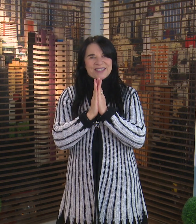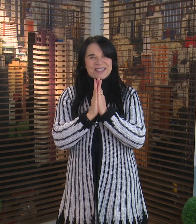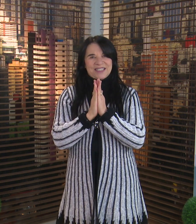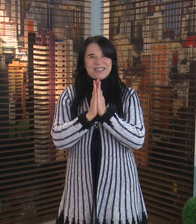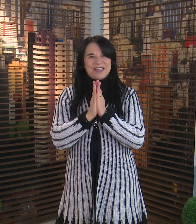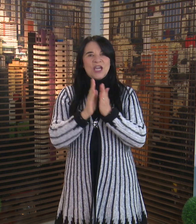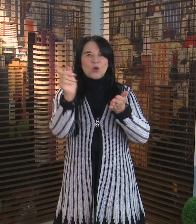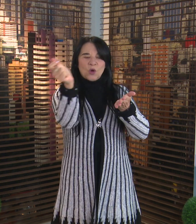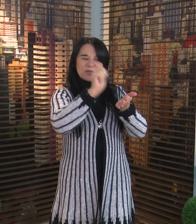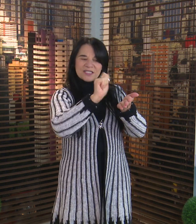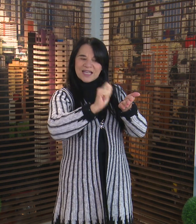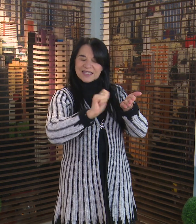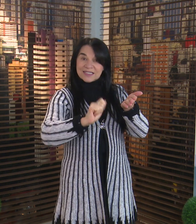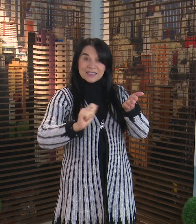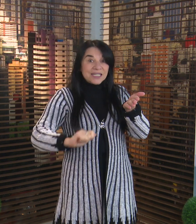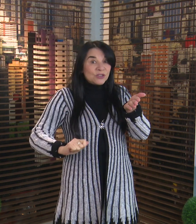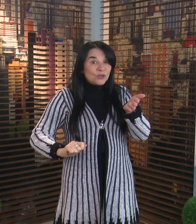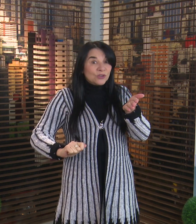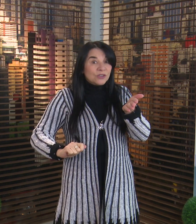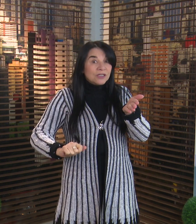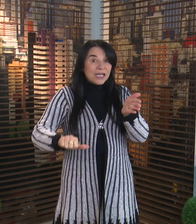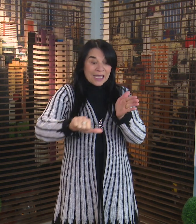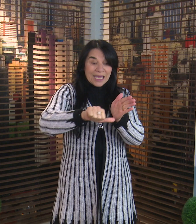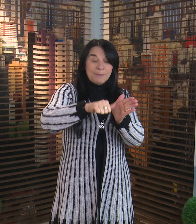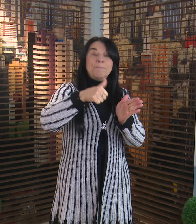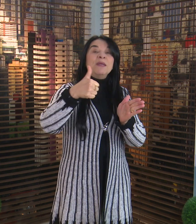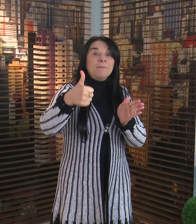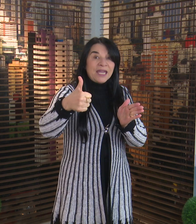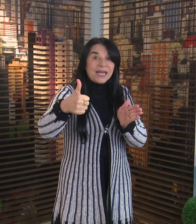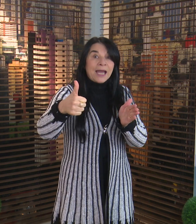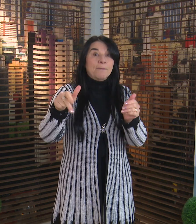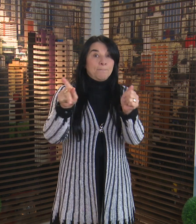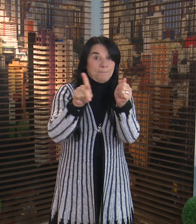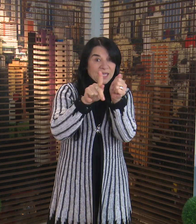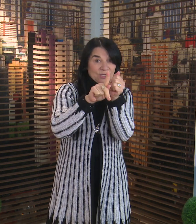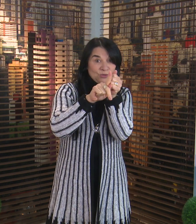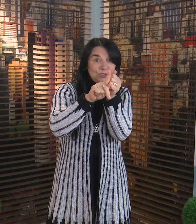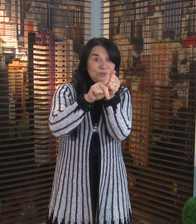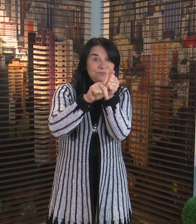orações, como está escrito em 1 Pedro,